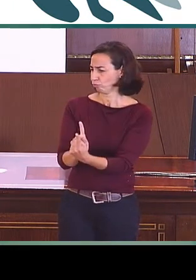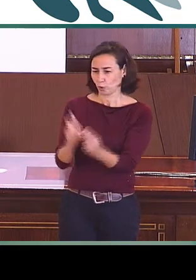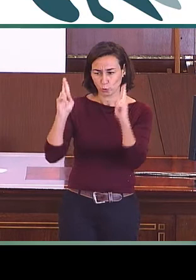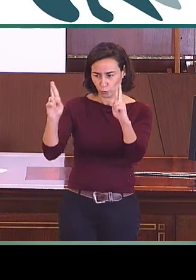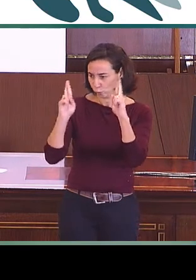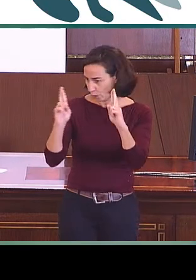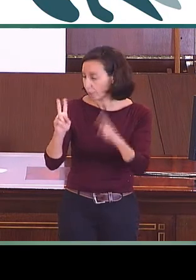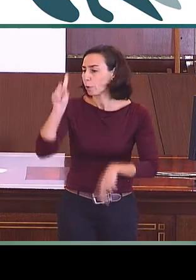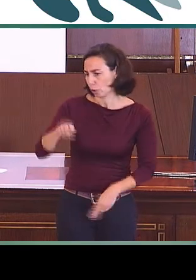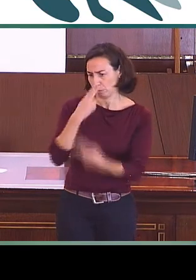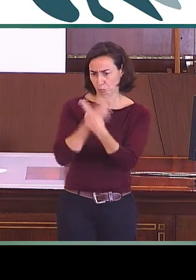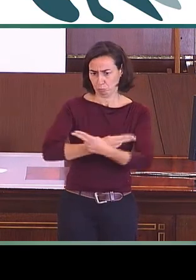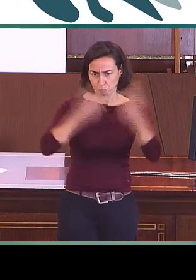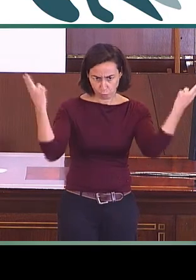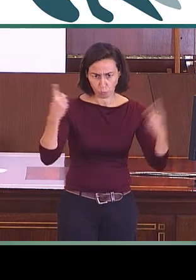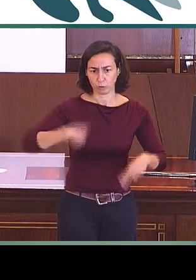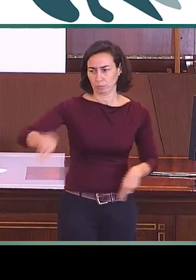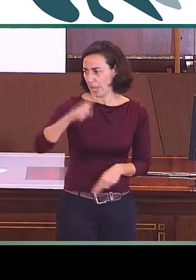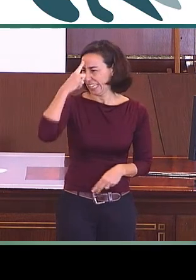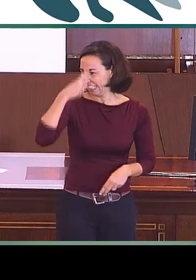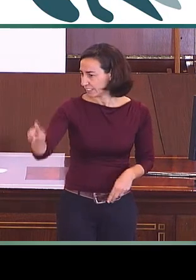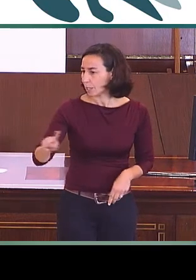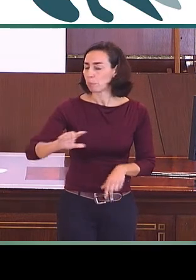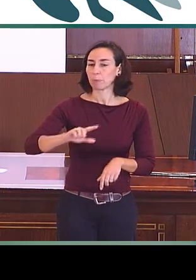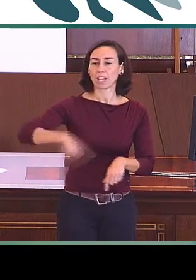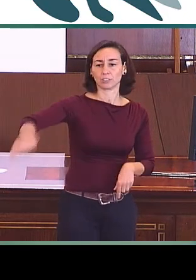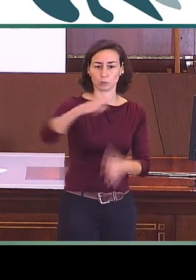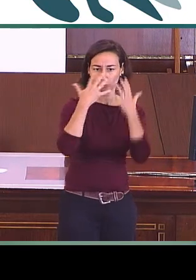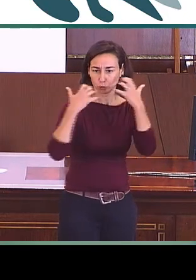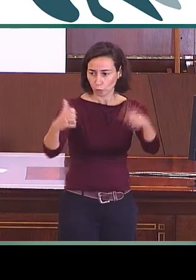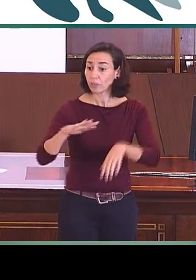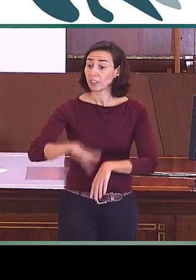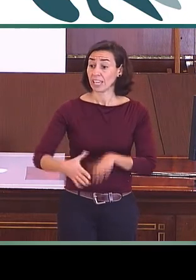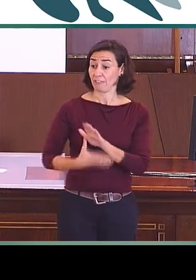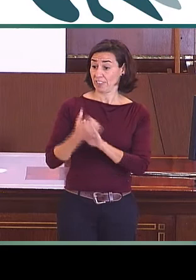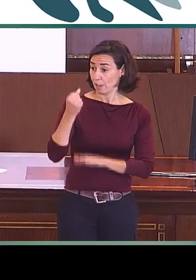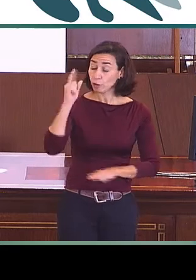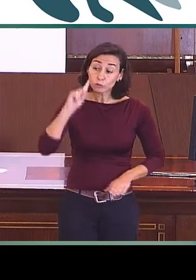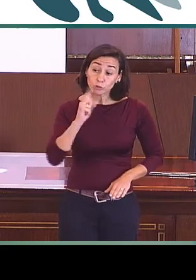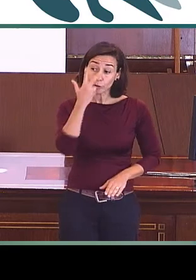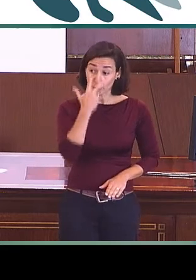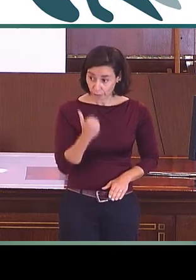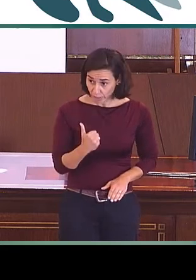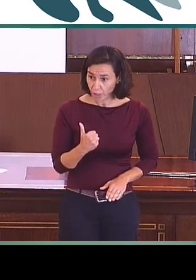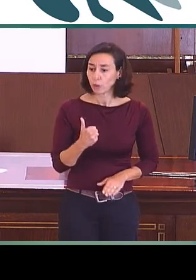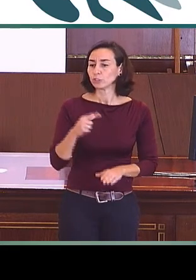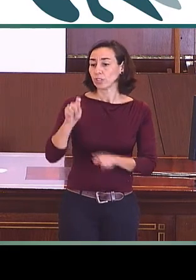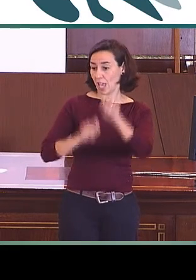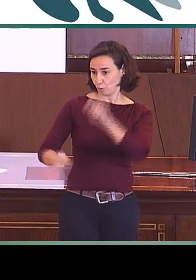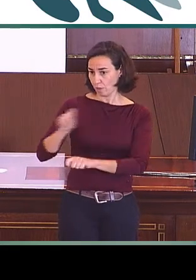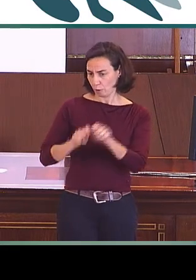hacer públicamente para que también sepa todo el mundo que desde la Federación de Sordociegos desde la Asociación hoy por hoy se